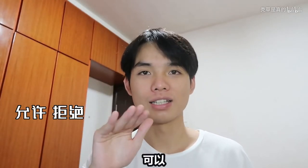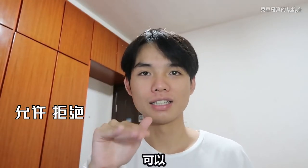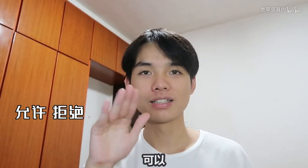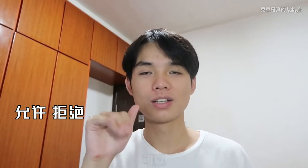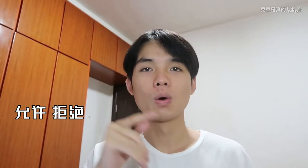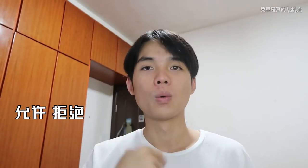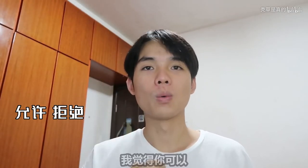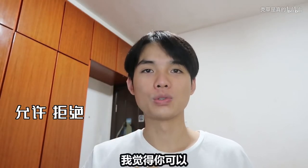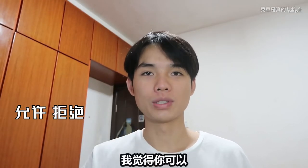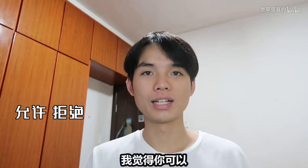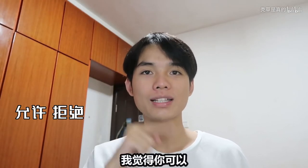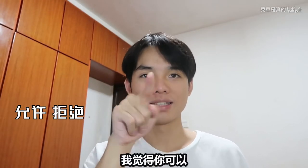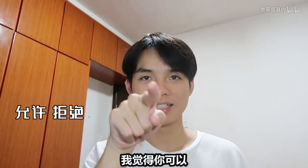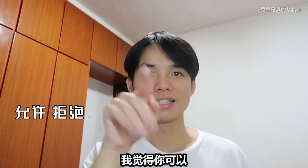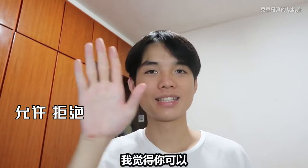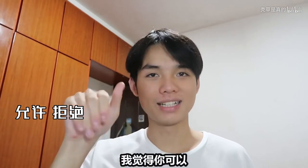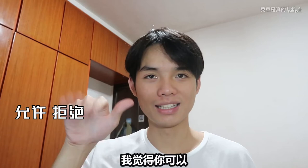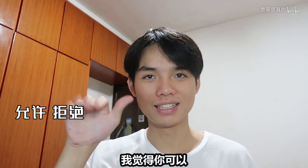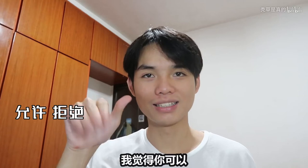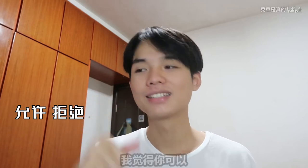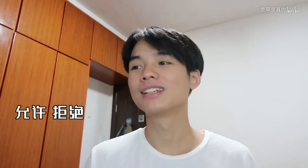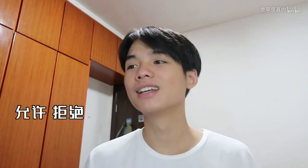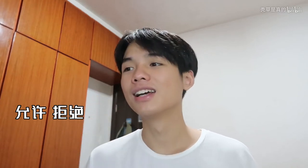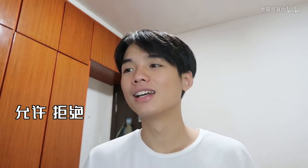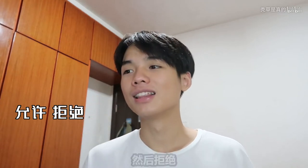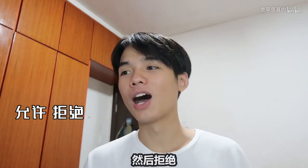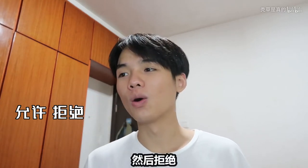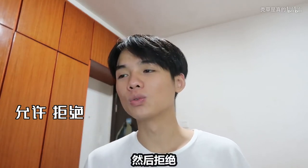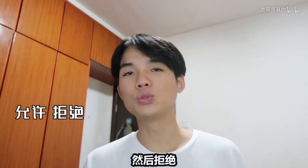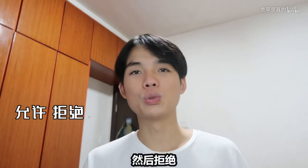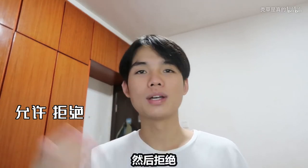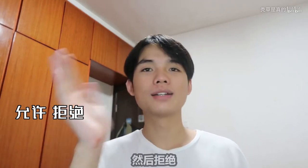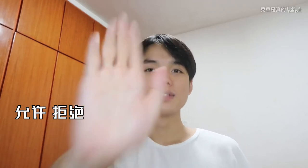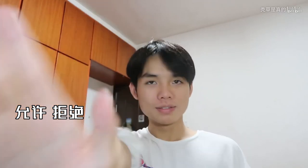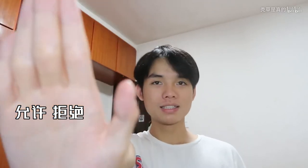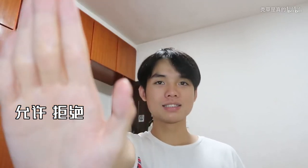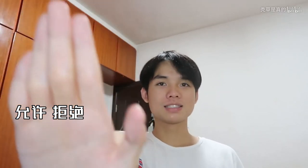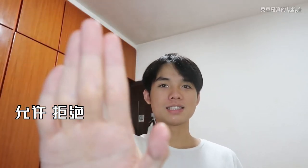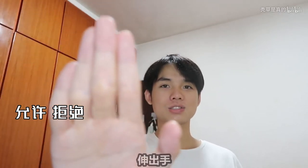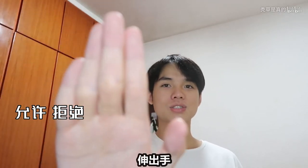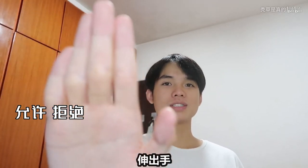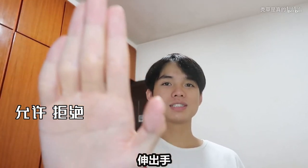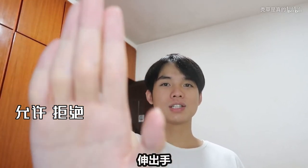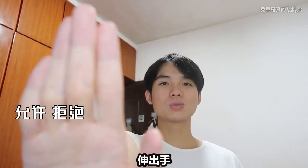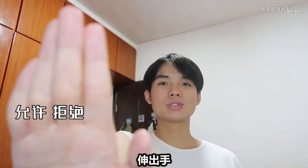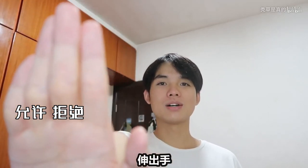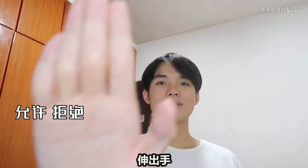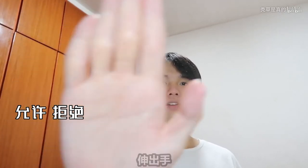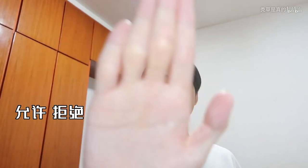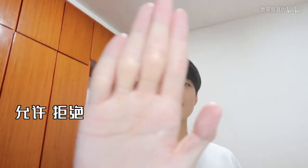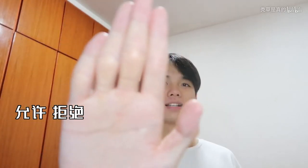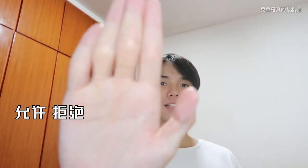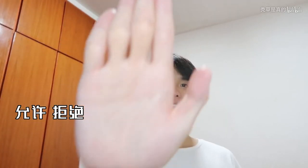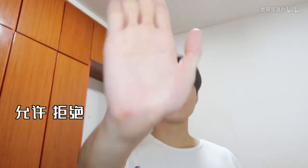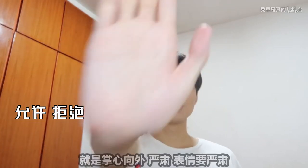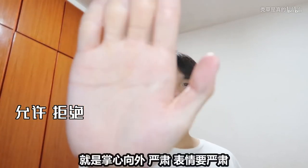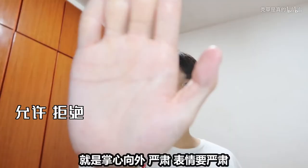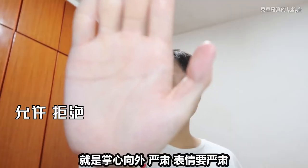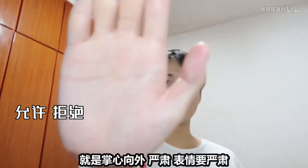以，我觉得你可以。然后拒绝，伸出手，就是掌